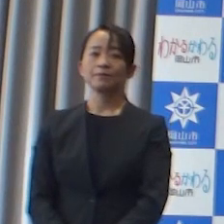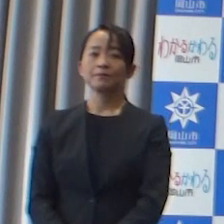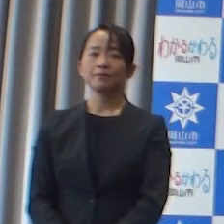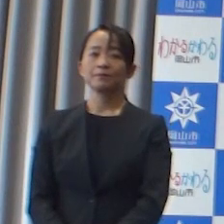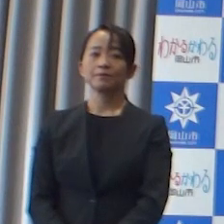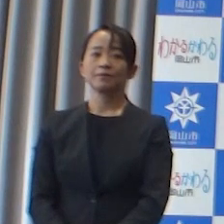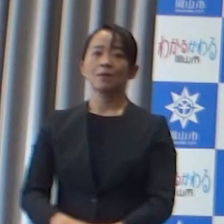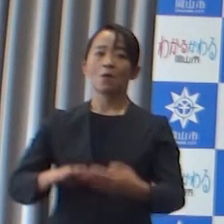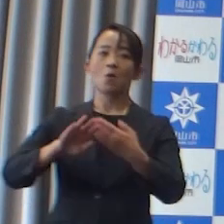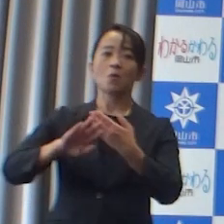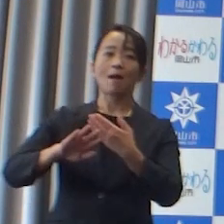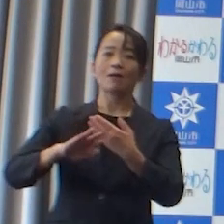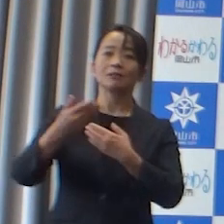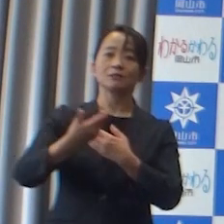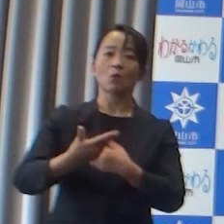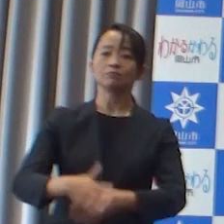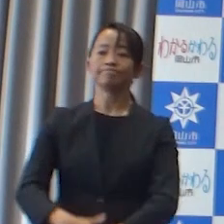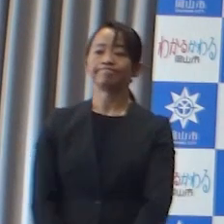その他よろしいでしょうか。